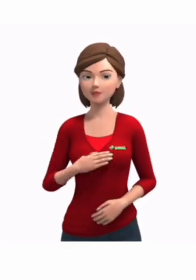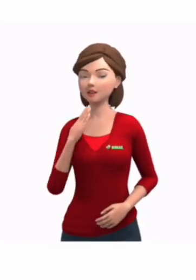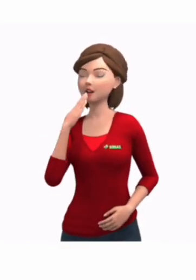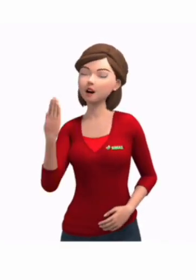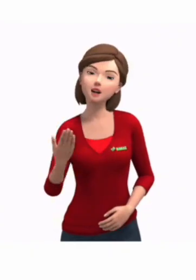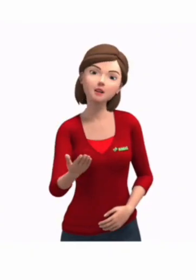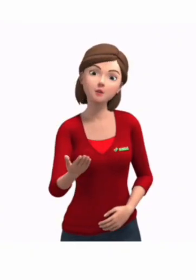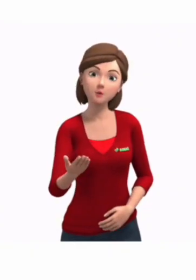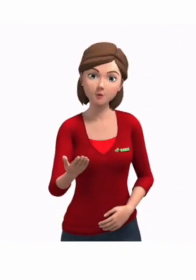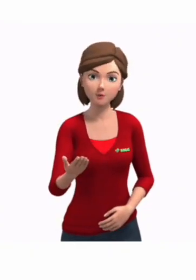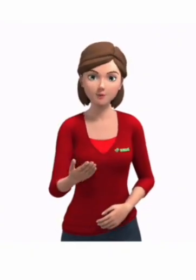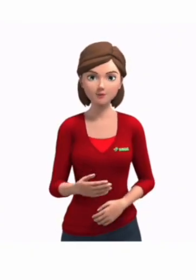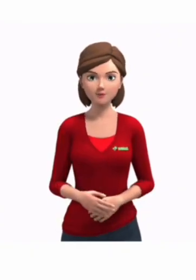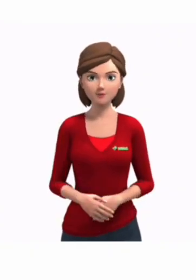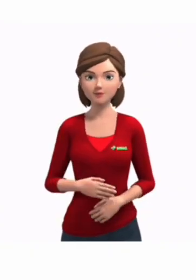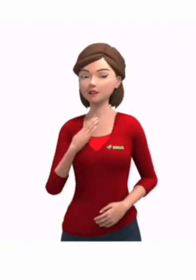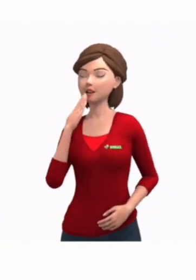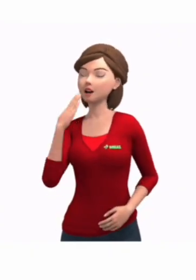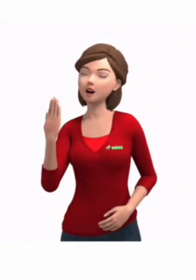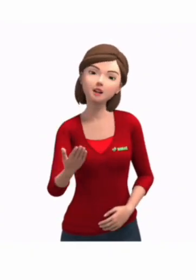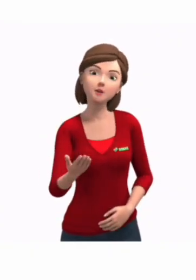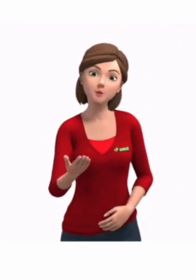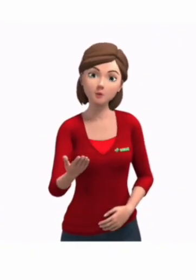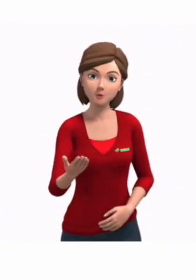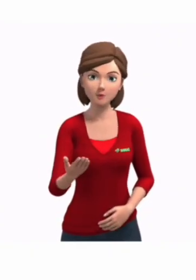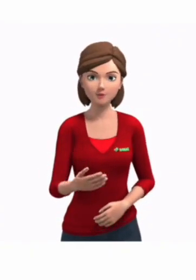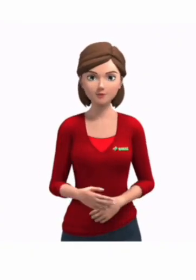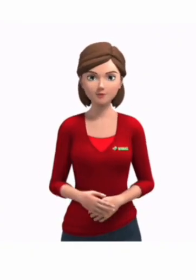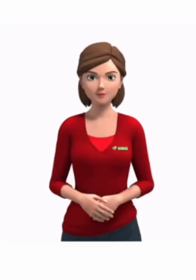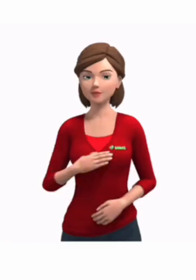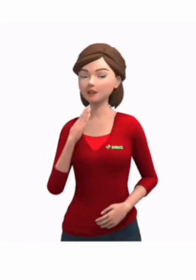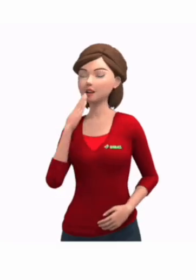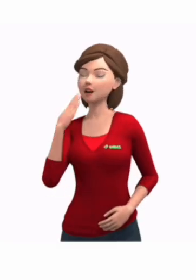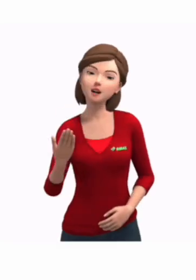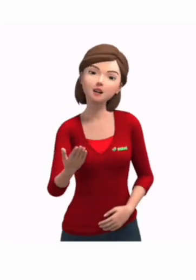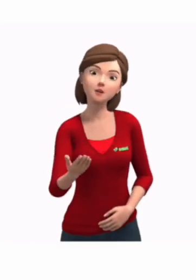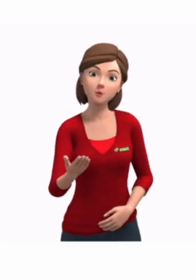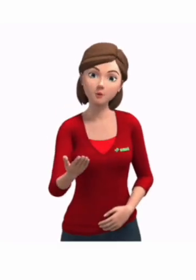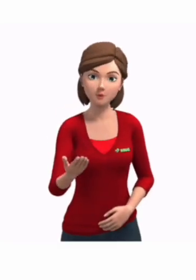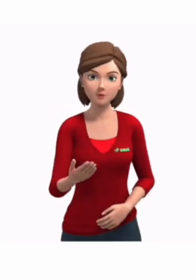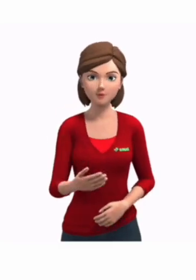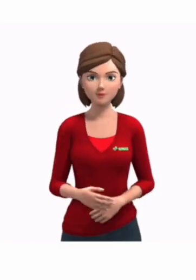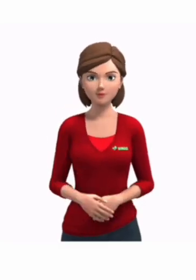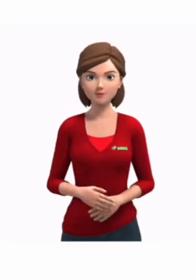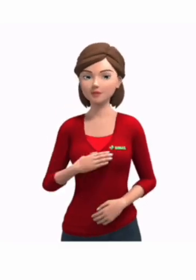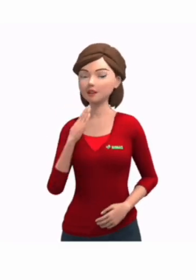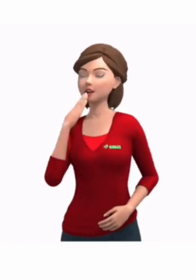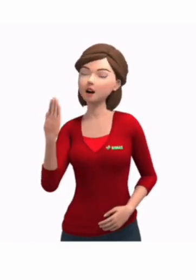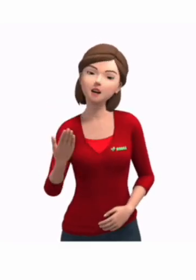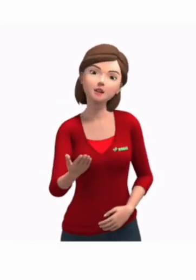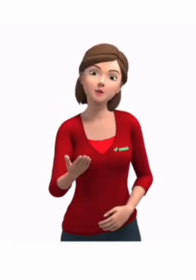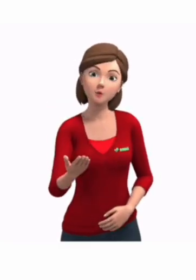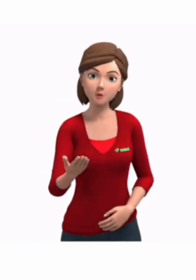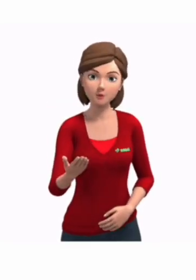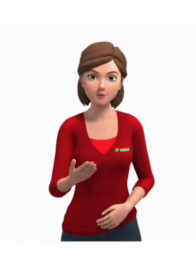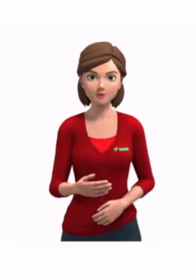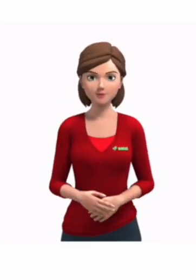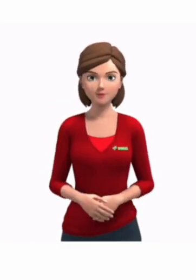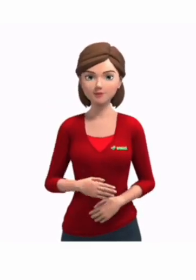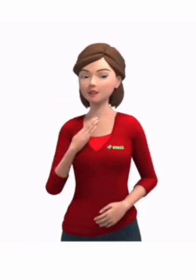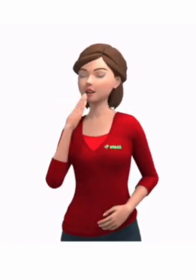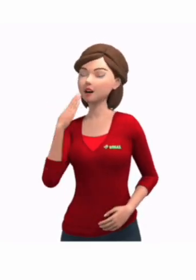artificielle a débuté il y a 2 ans. Mais vraiment, les recherches existent depuis des années. Et